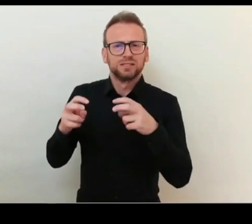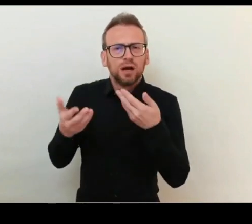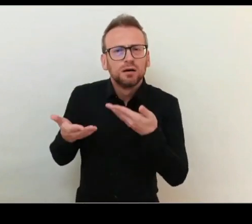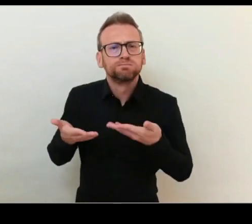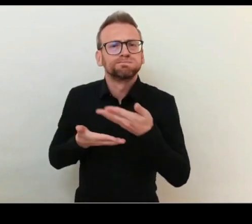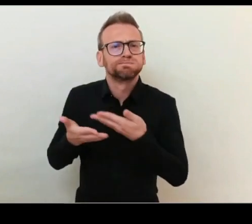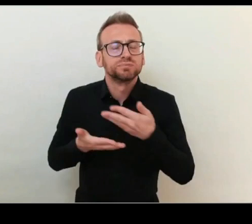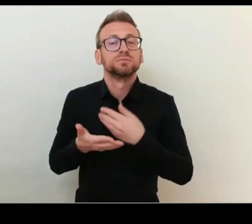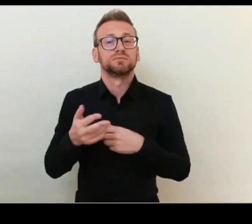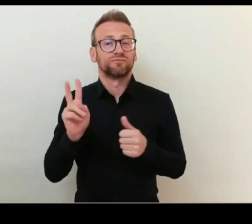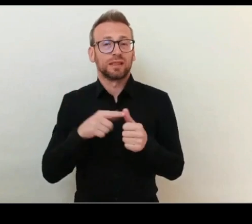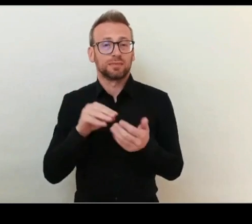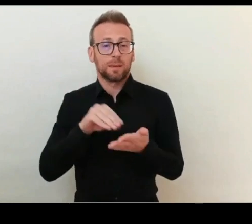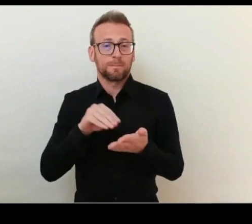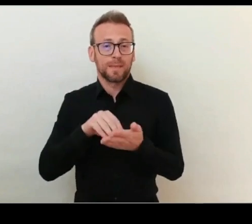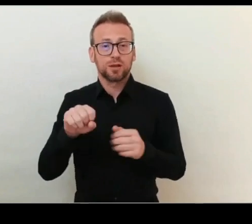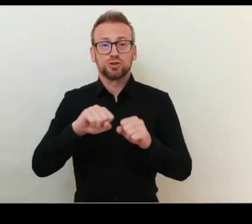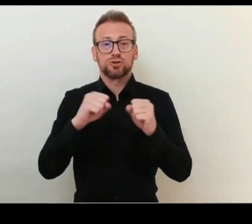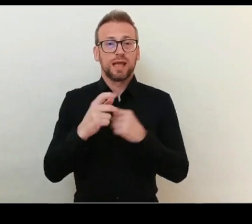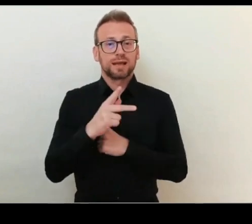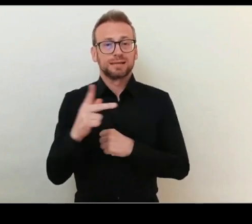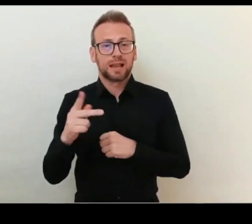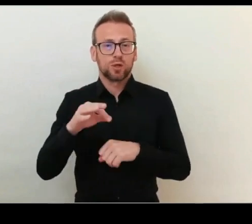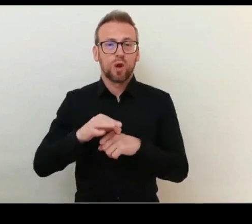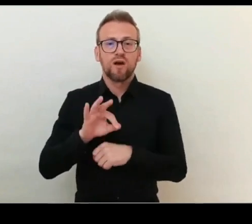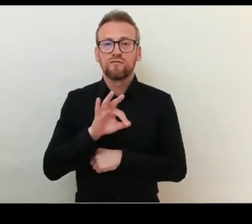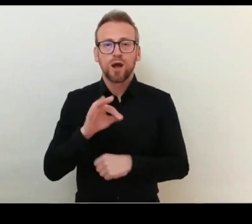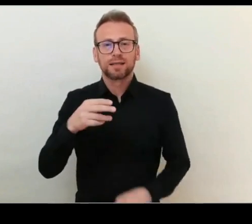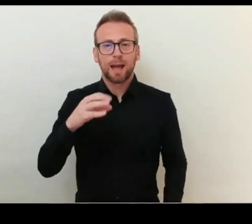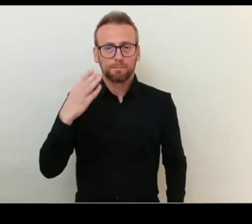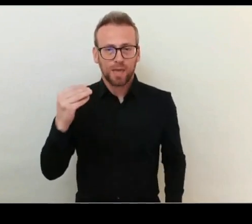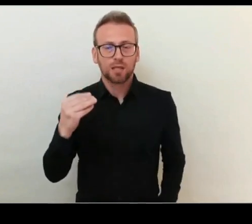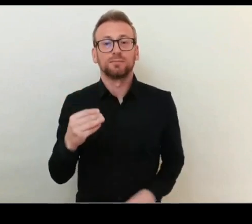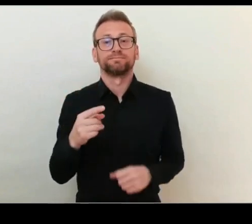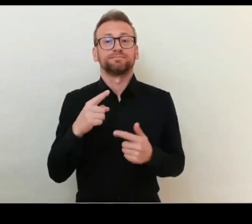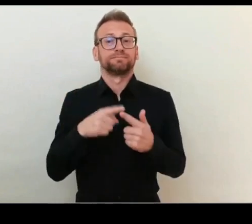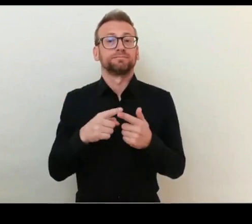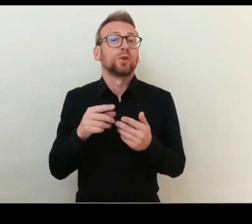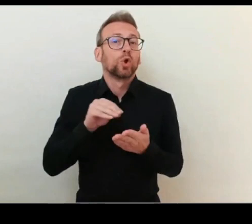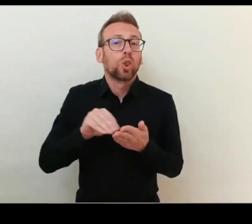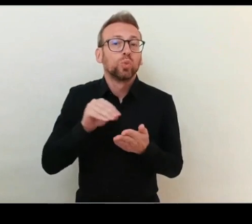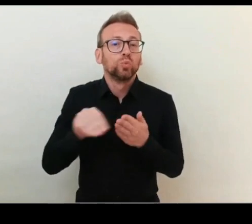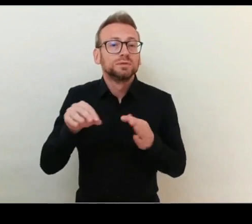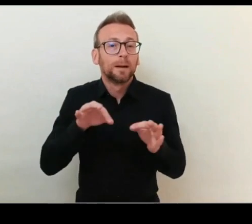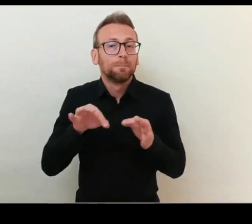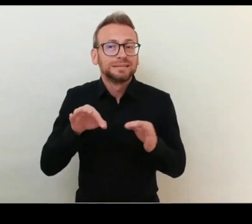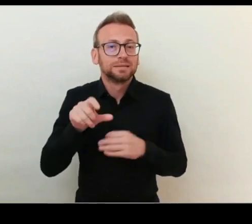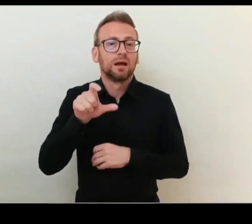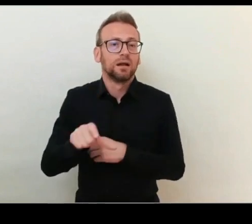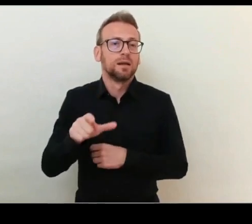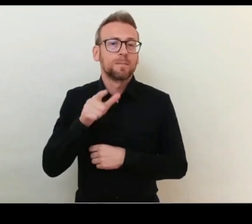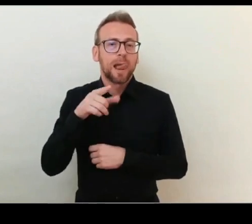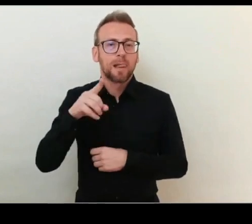Staatsminister Dr. Florian Herrmann, Kultusminister Professor Michael Piazzolo und Wissenschaftsminister Markus Blume. Herr Staatsminister Dr. Herrmann,